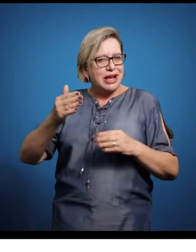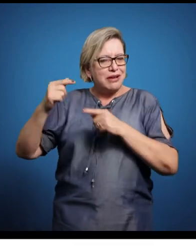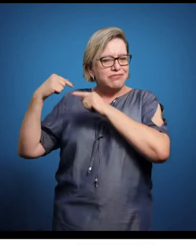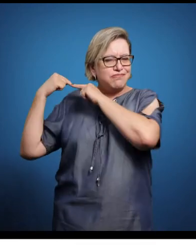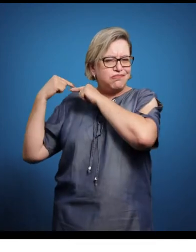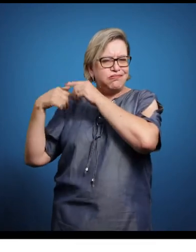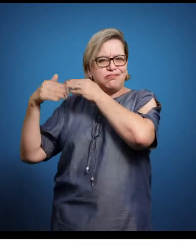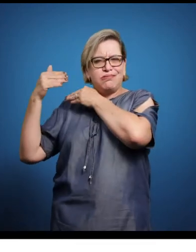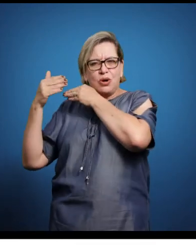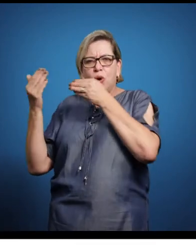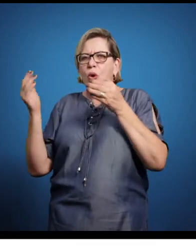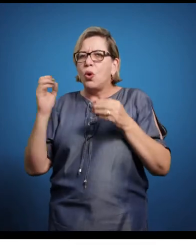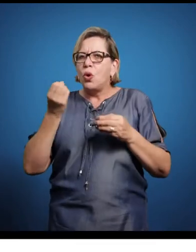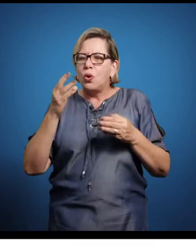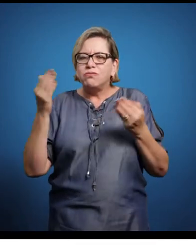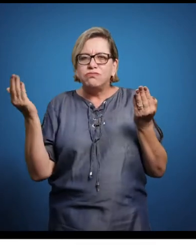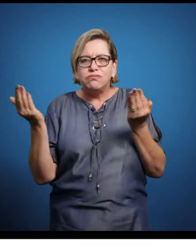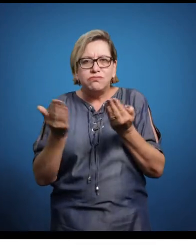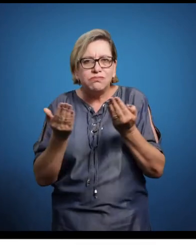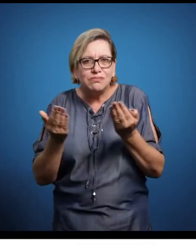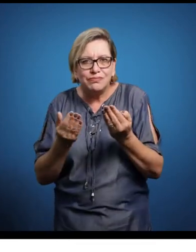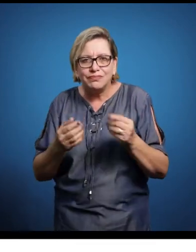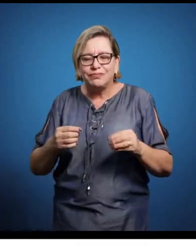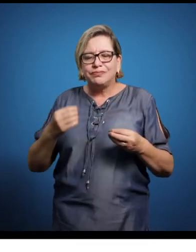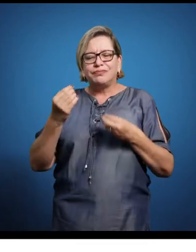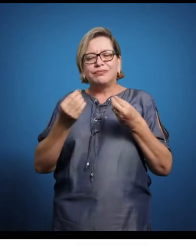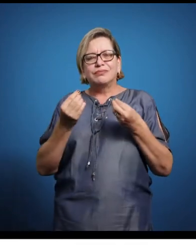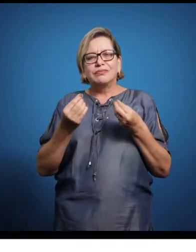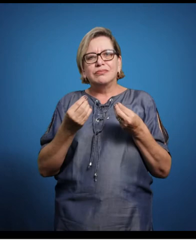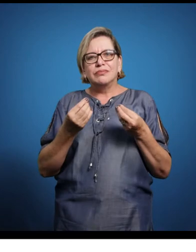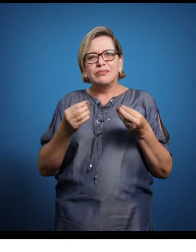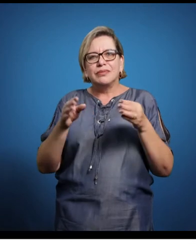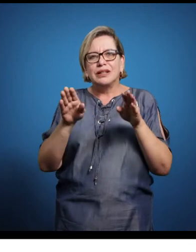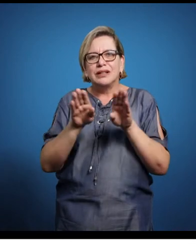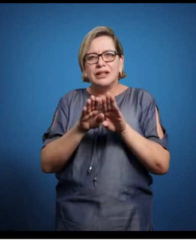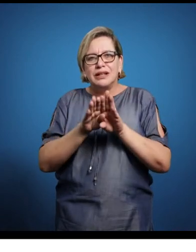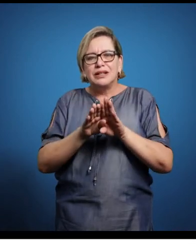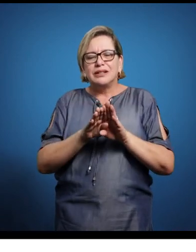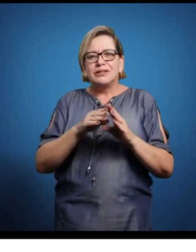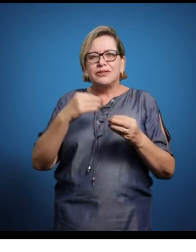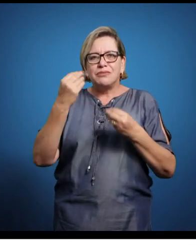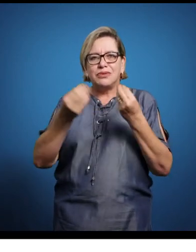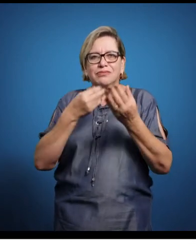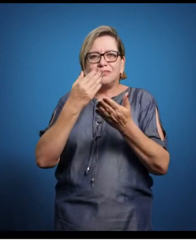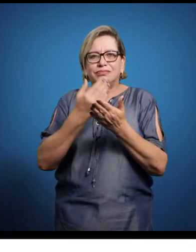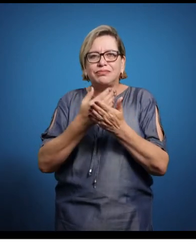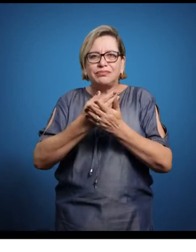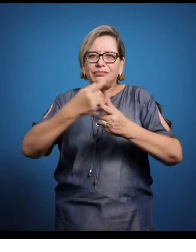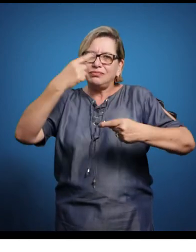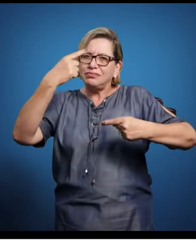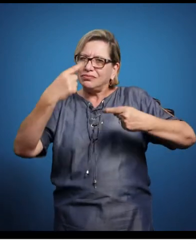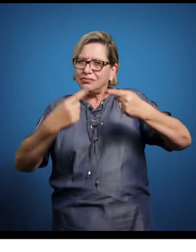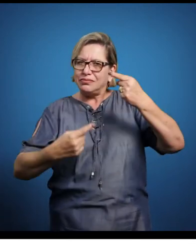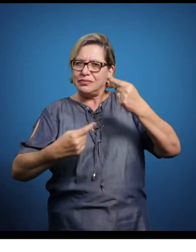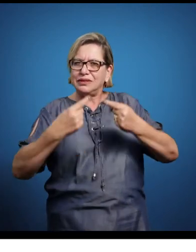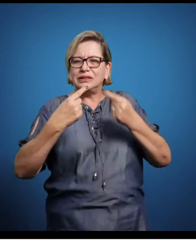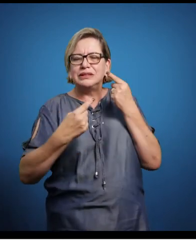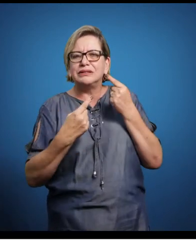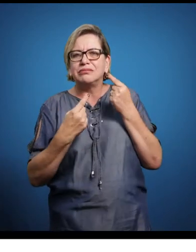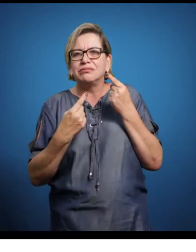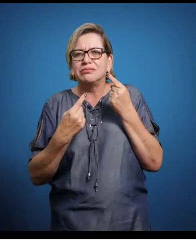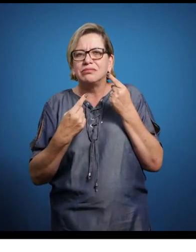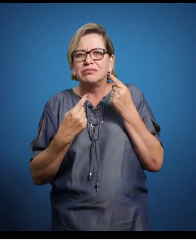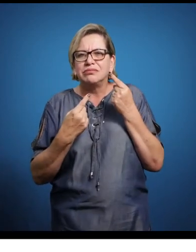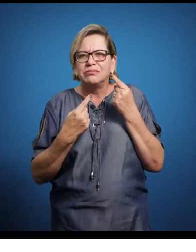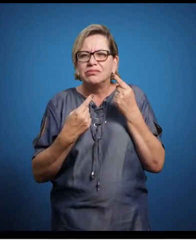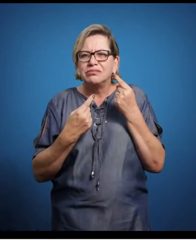chega seja no mundo moderno e até mundo contemporâneo e nós passaremos passaremos por uma discussão um pouco mais mas é